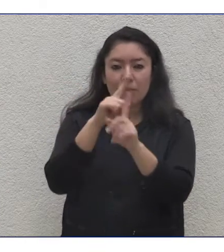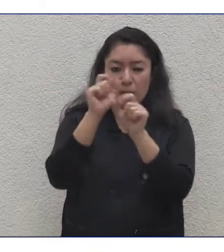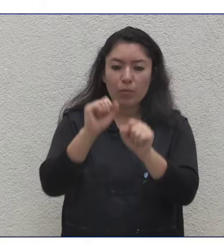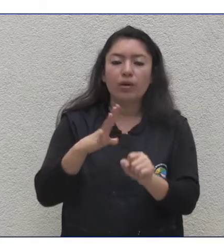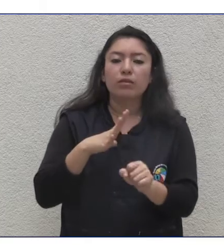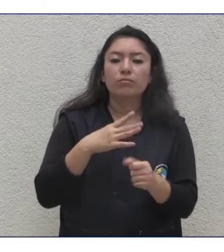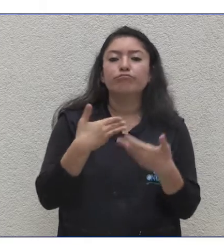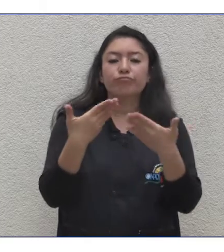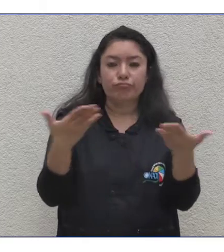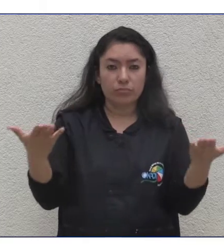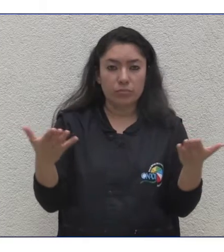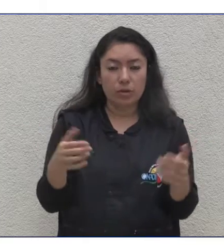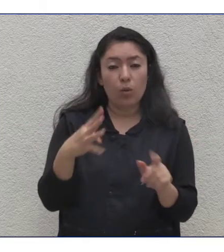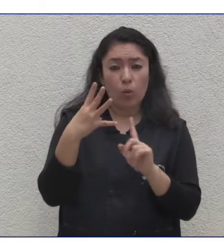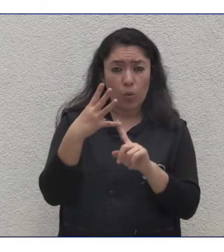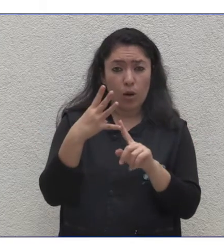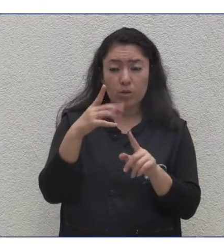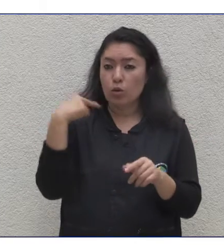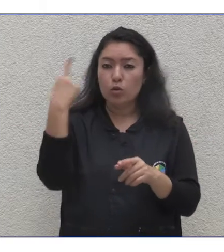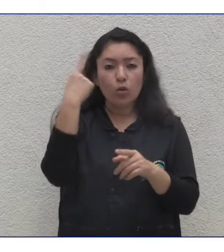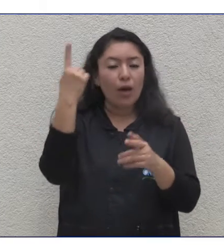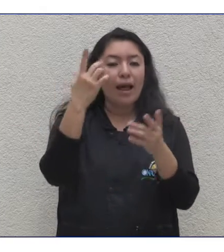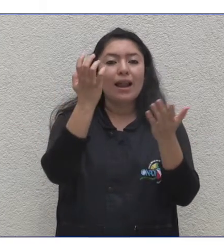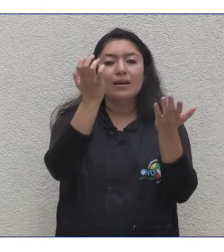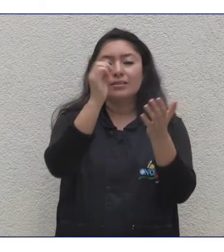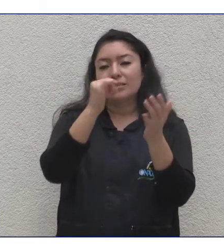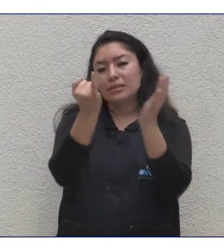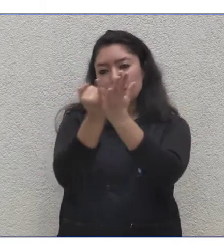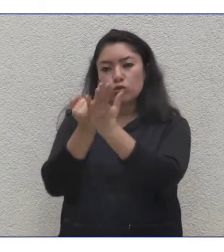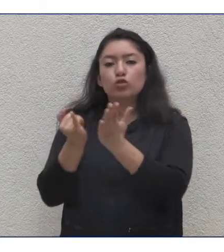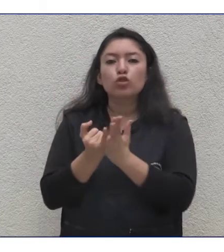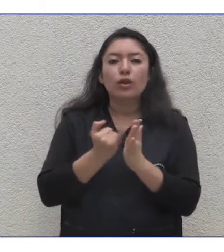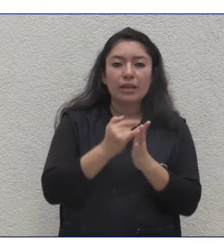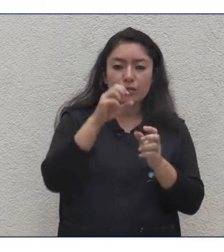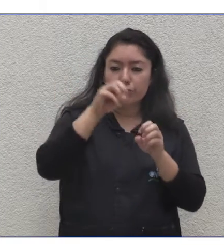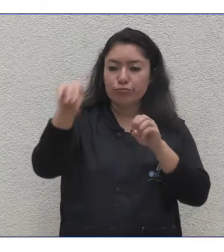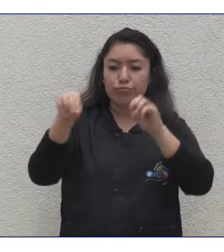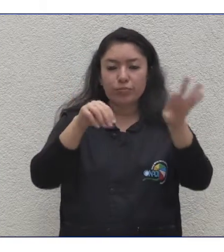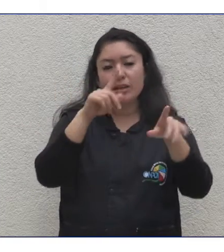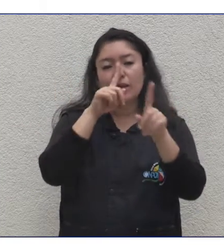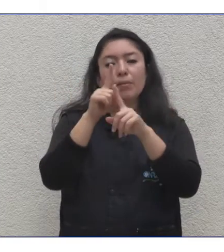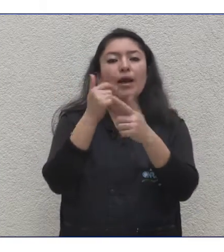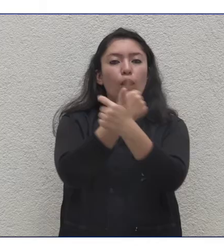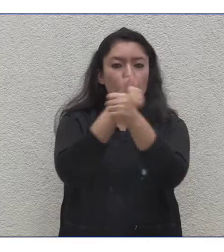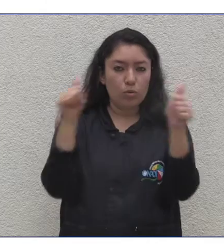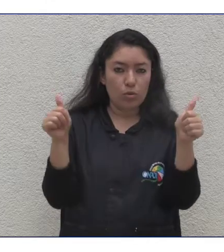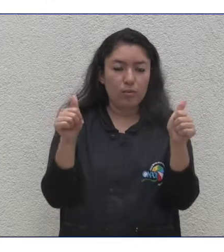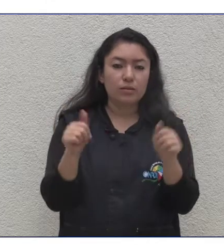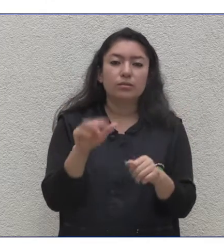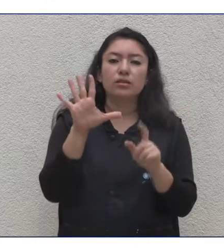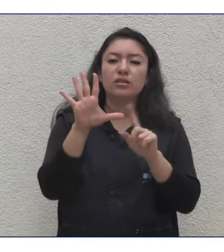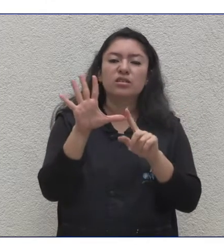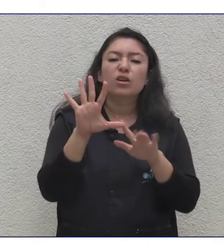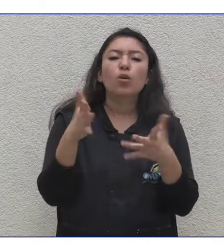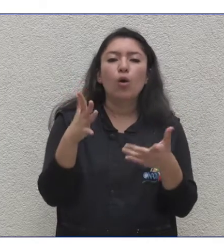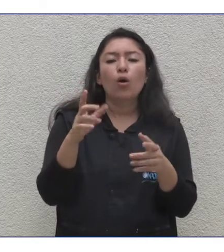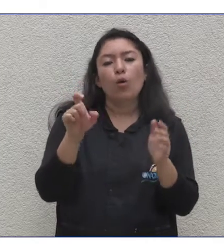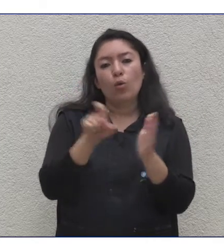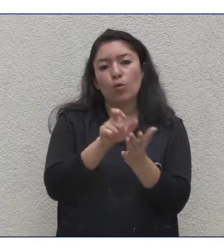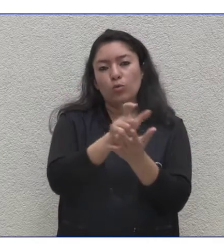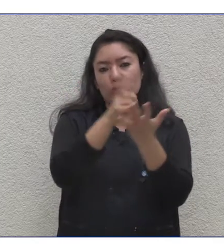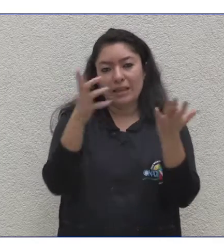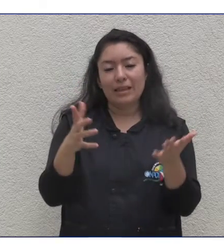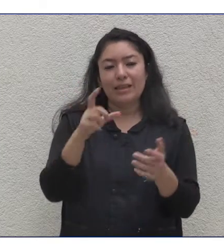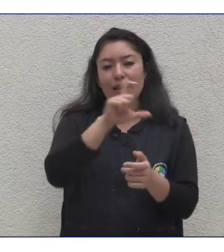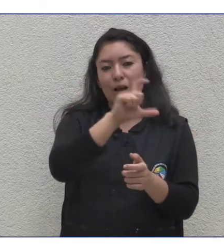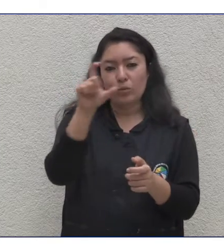integran. 4. Todas las entidades centralizadas, descentralizadas y autónomas. 5. Corte de